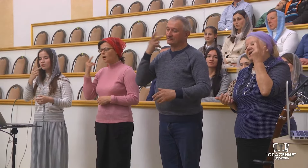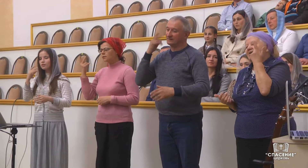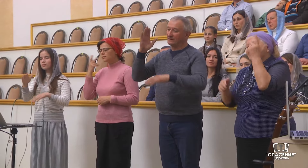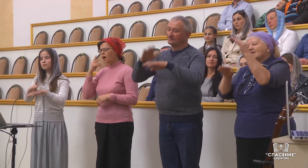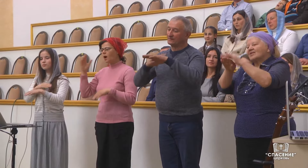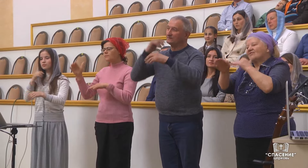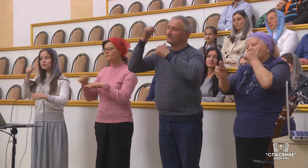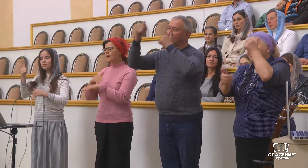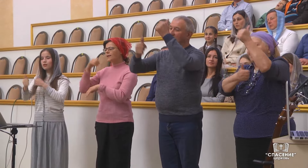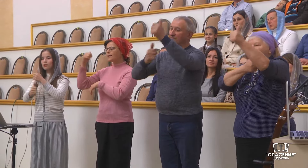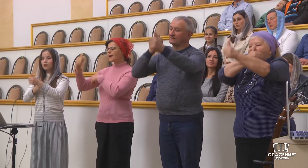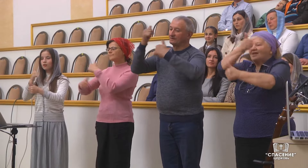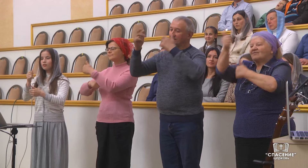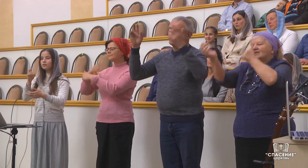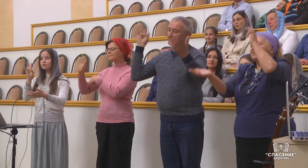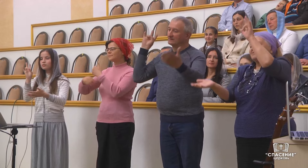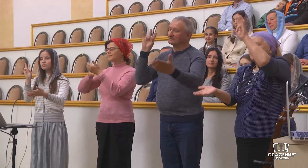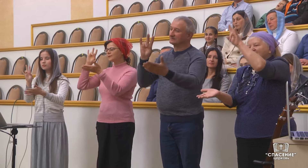Хвала